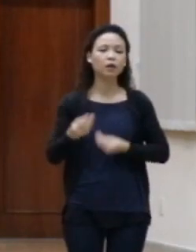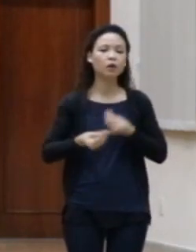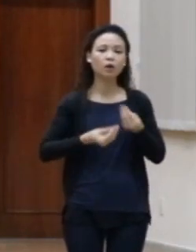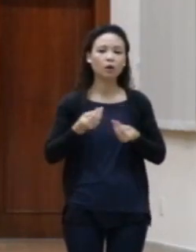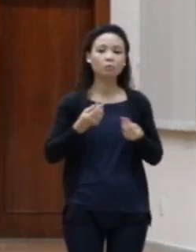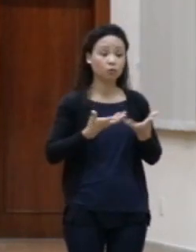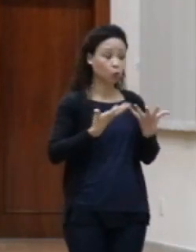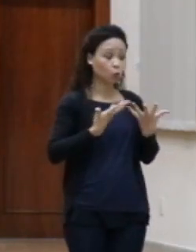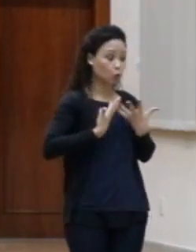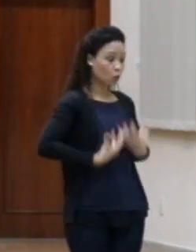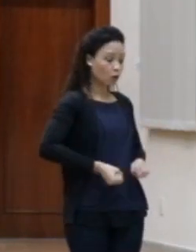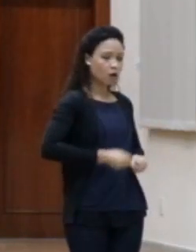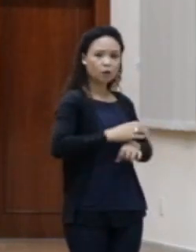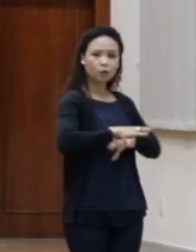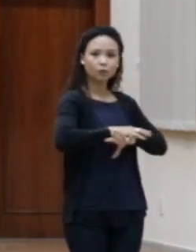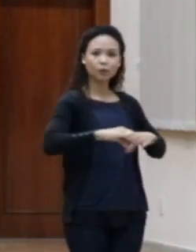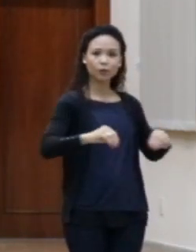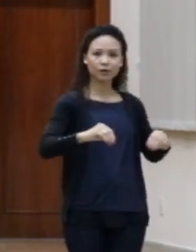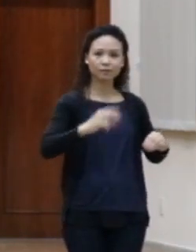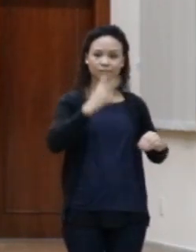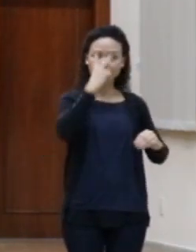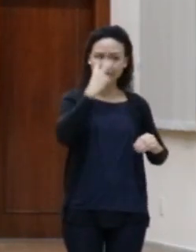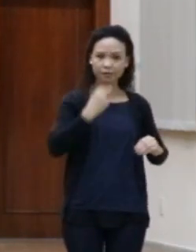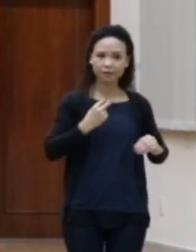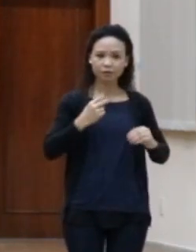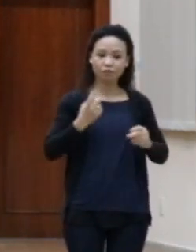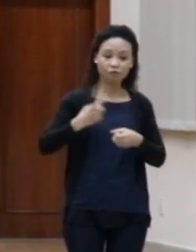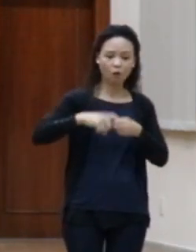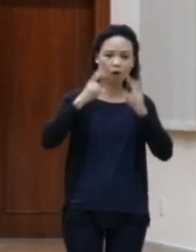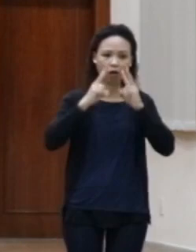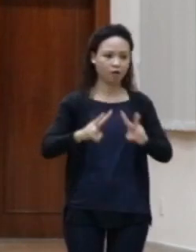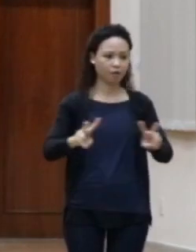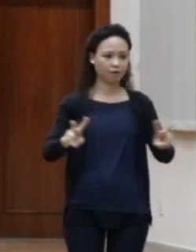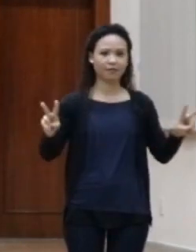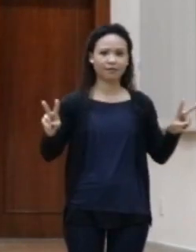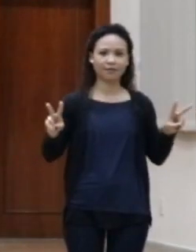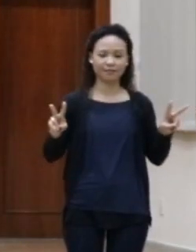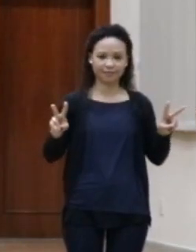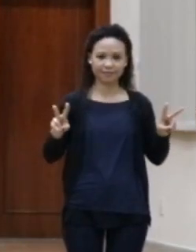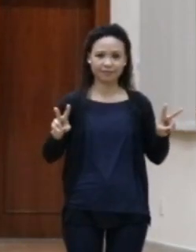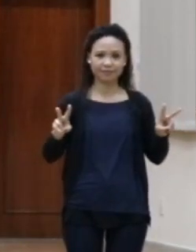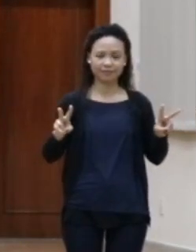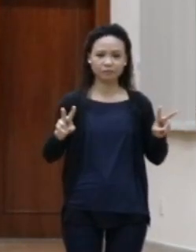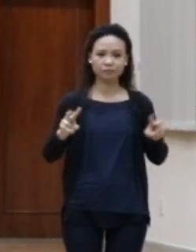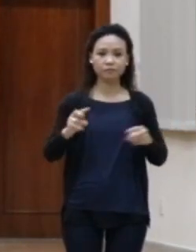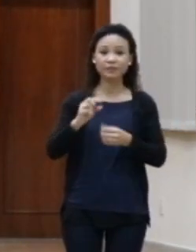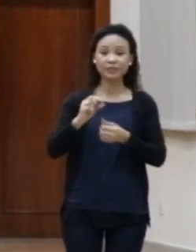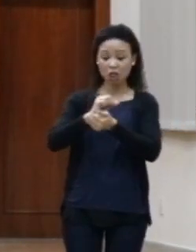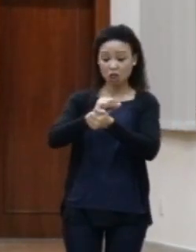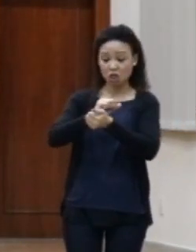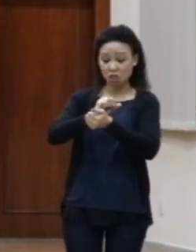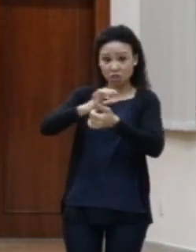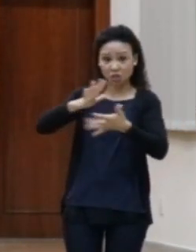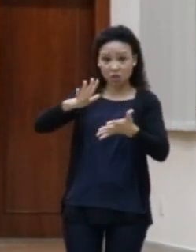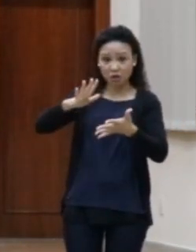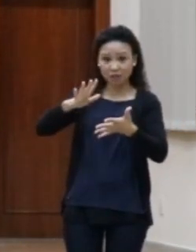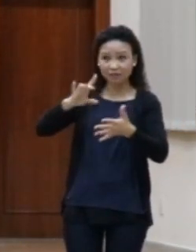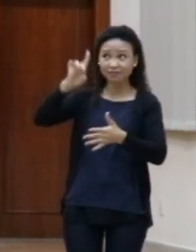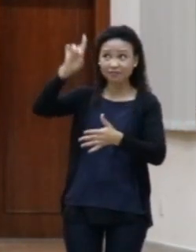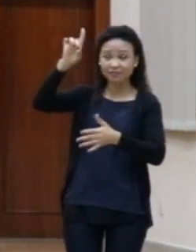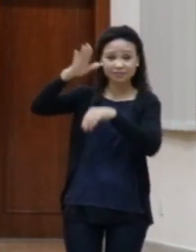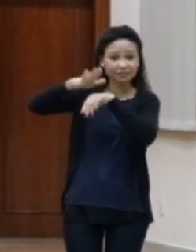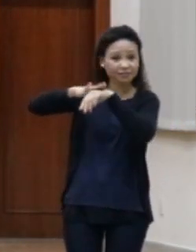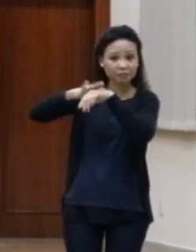Cristo, ele foi curado. A glória do poder de Deus para curar foi manifestada na vida daquele